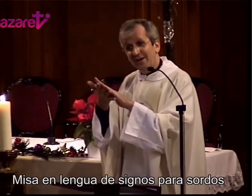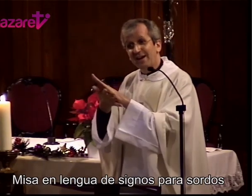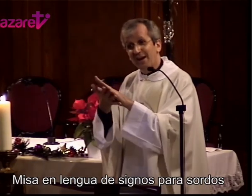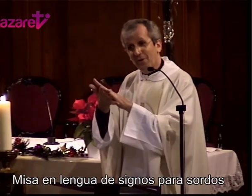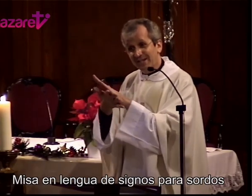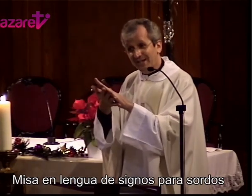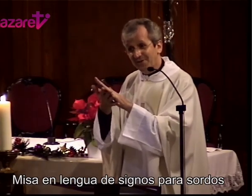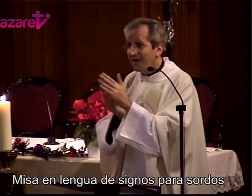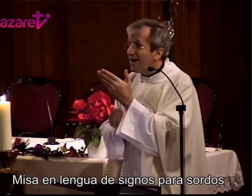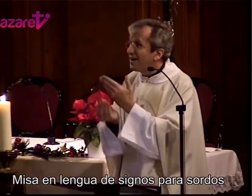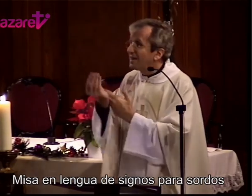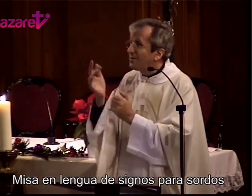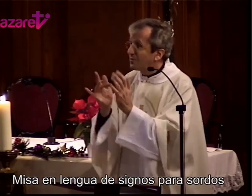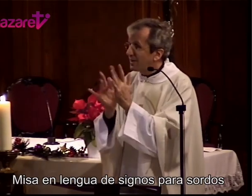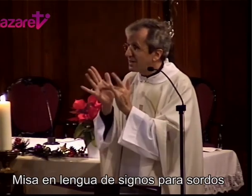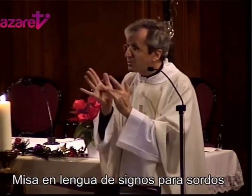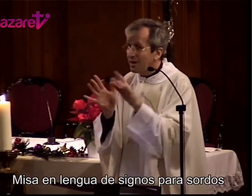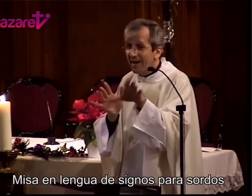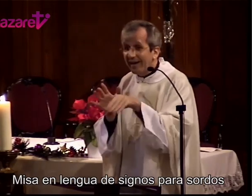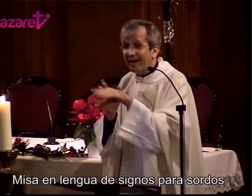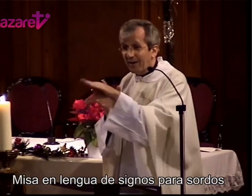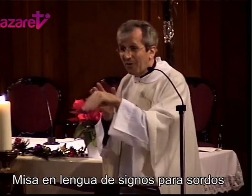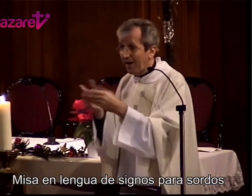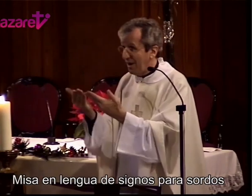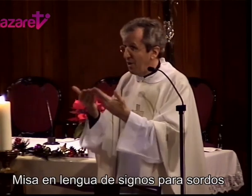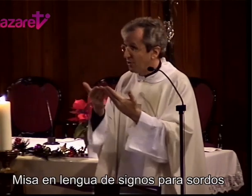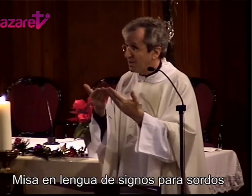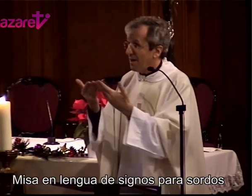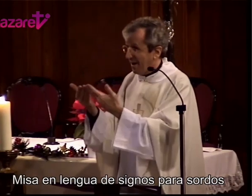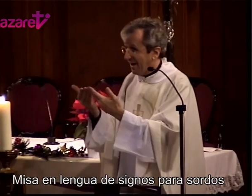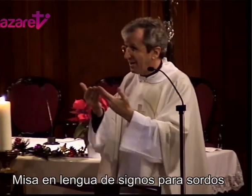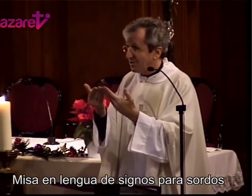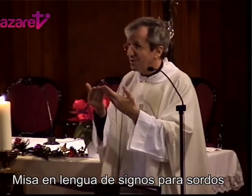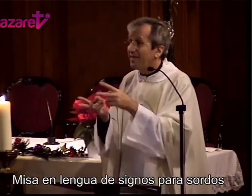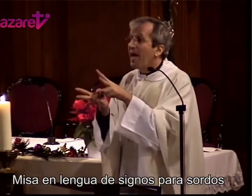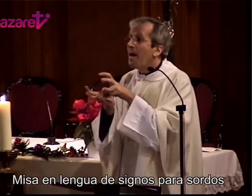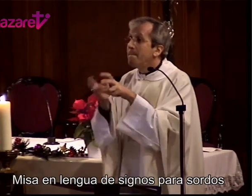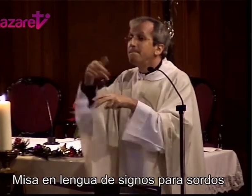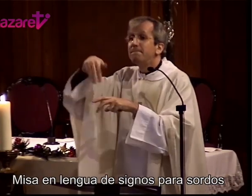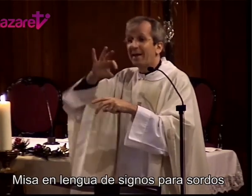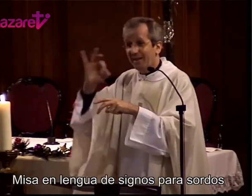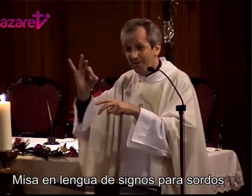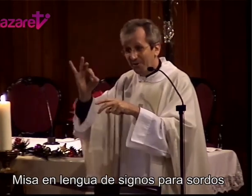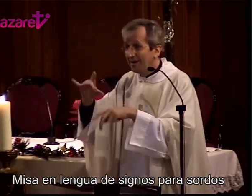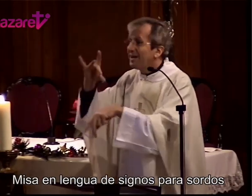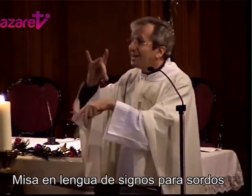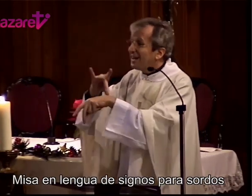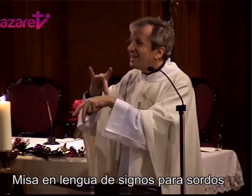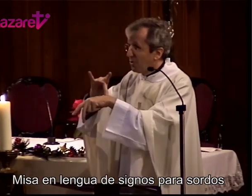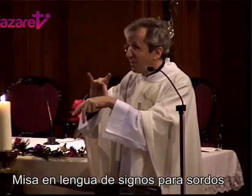Lengua de Signos, El Nacimiento de Jesús, que recoge los evangelios de Mateo y de Lucas, que